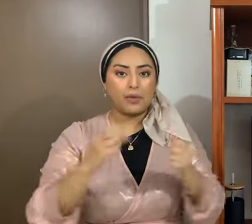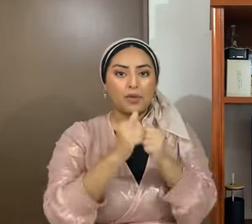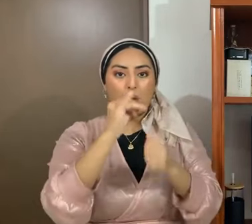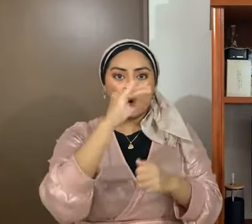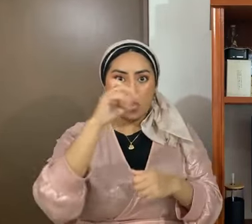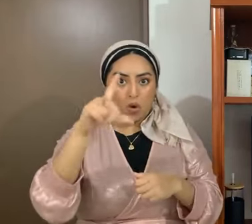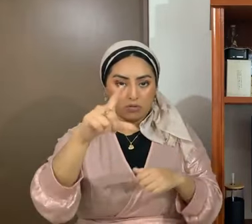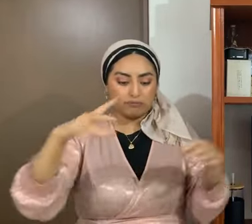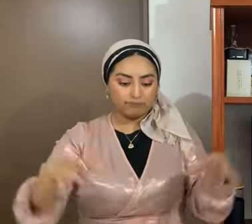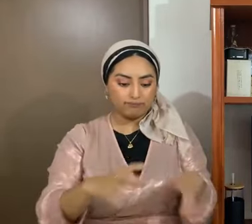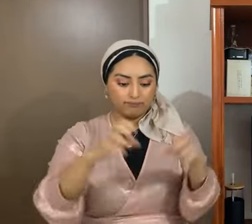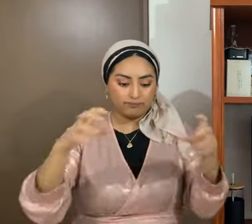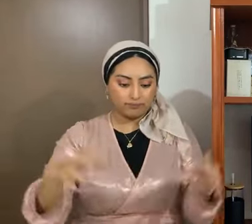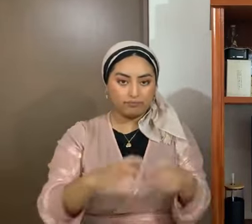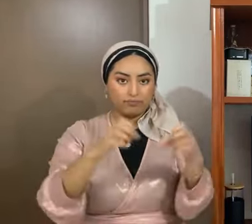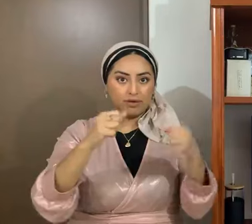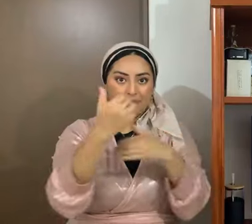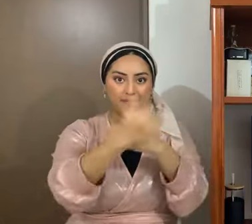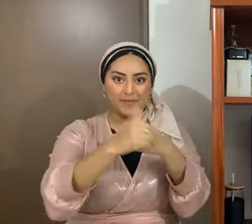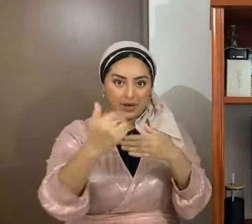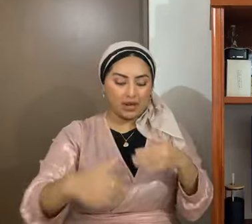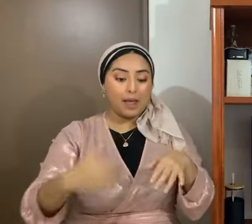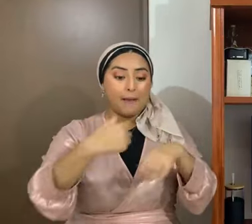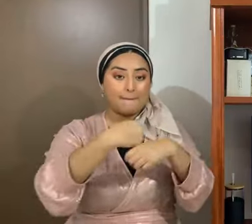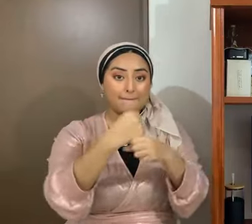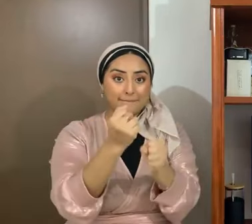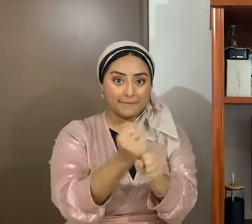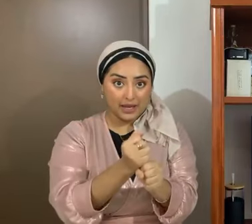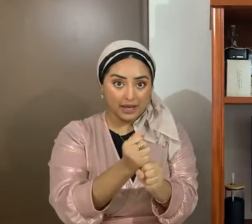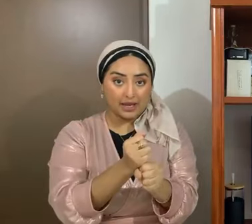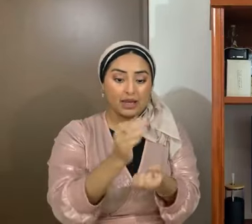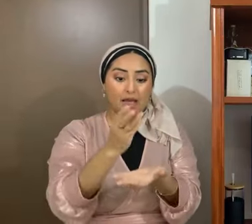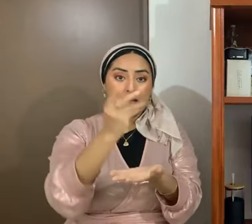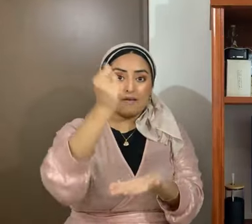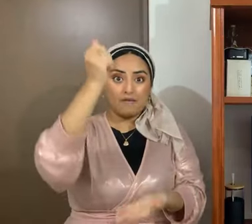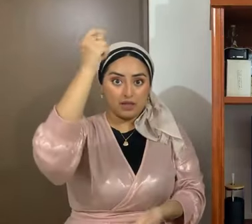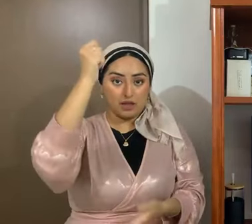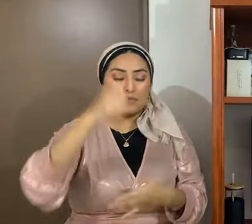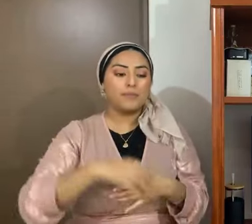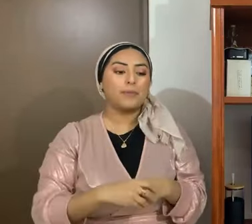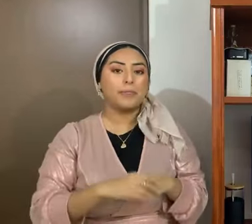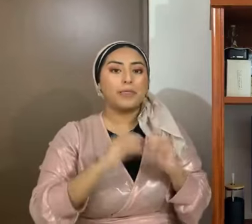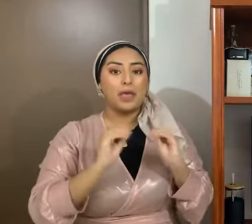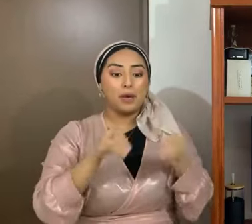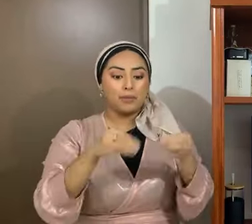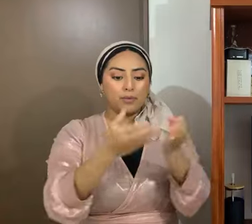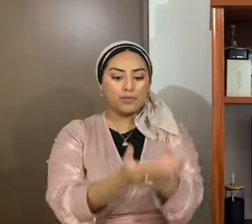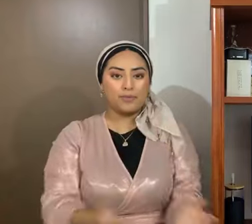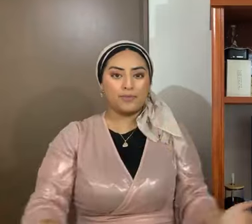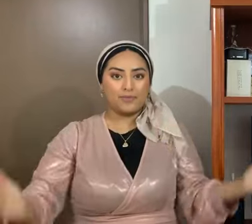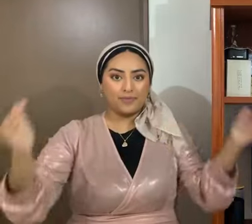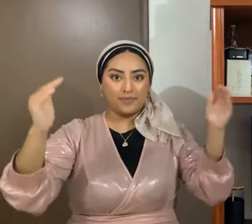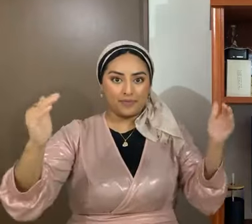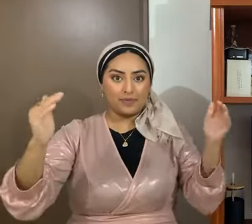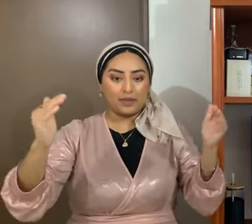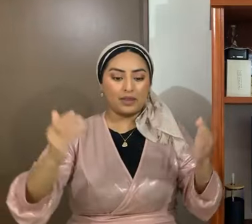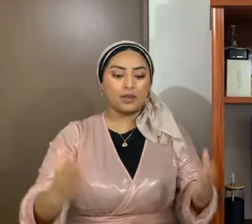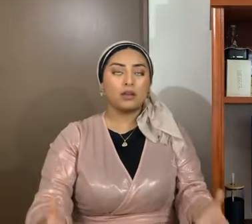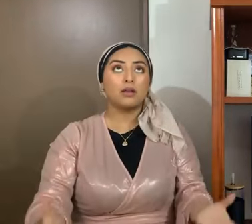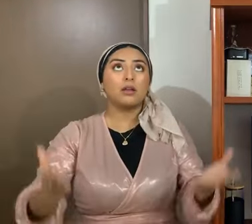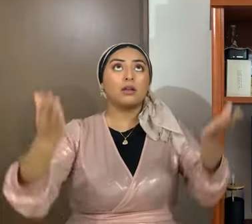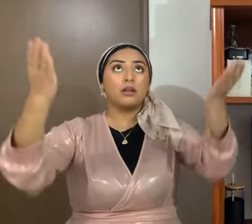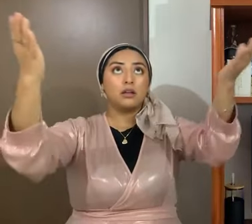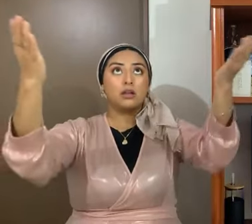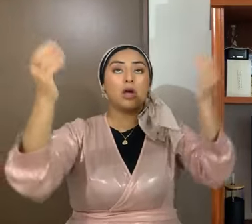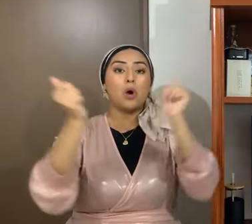hojaldres sin levadura untadas con aceite. Las harás de flor de harina de trigo, y las pondrás en un canastillo. En el canastillo las ofrecerás